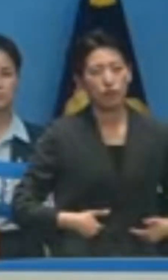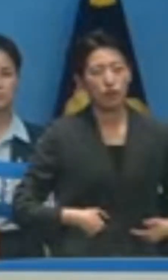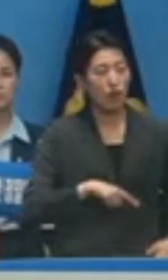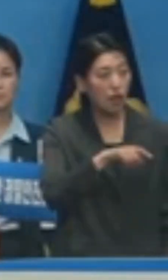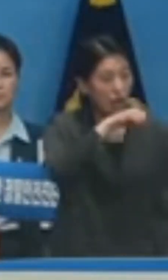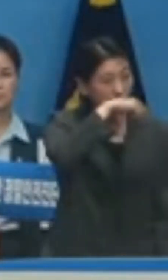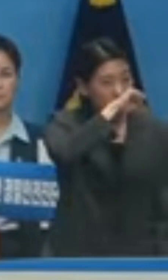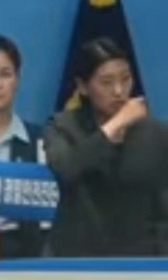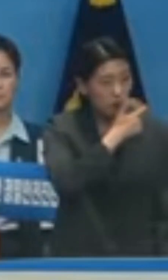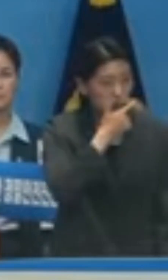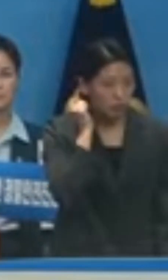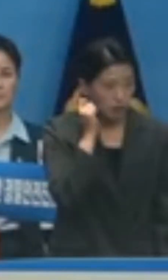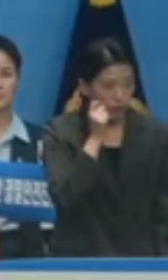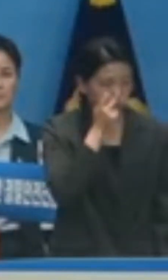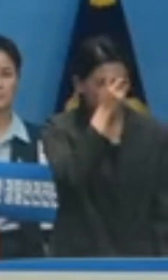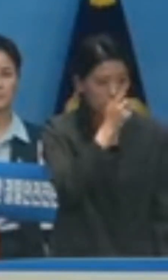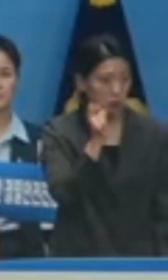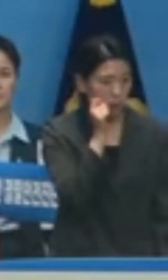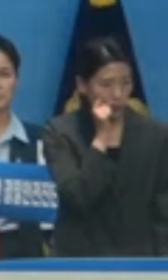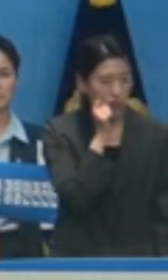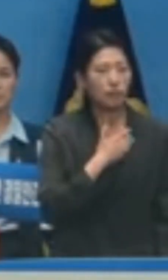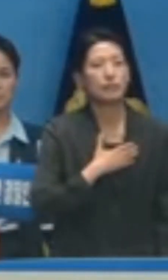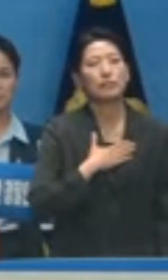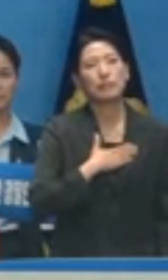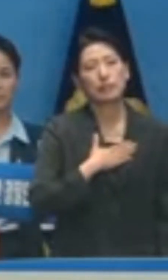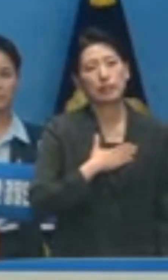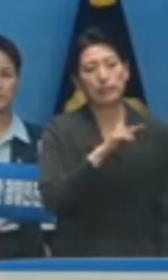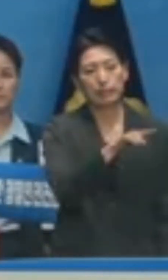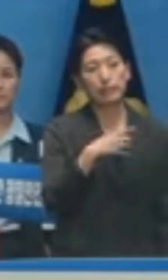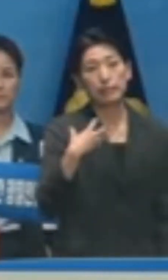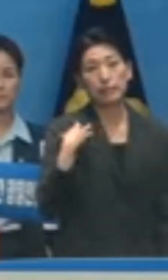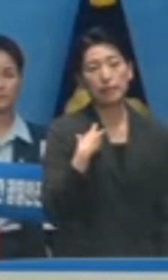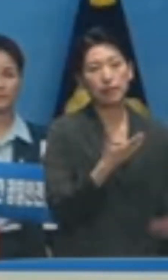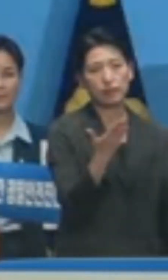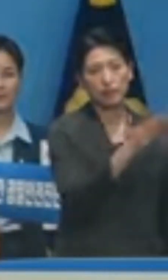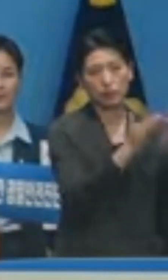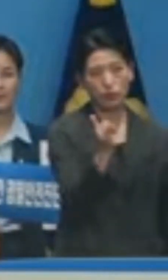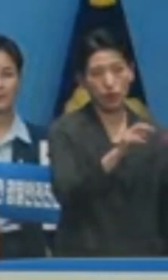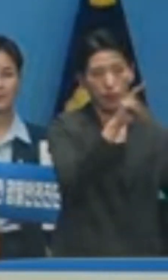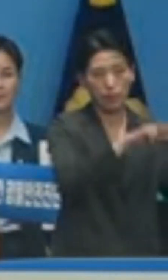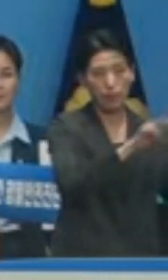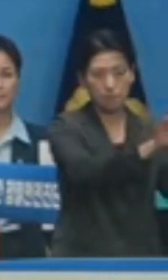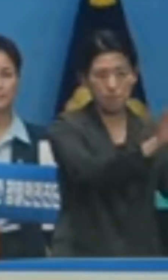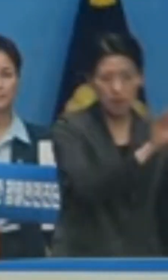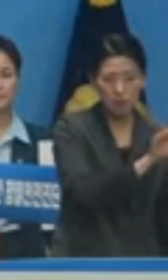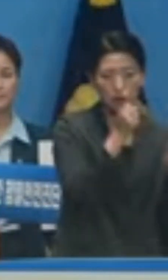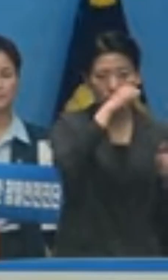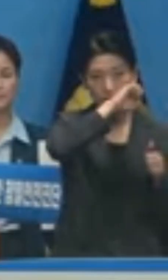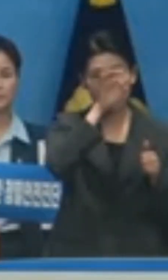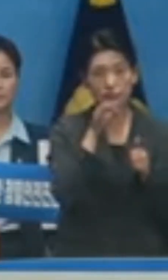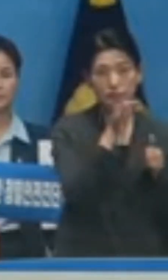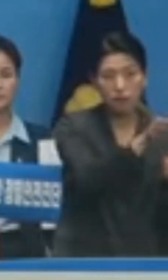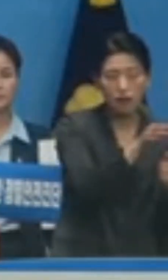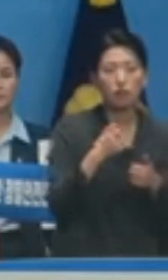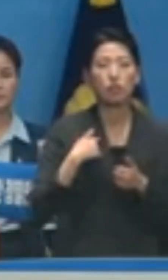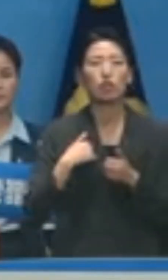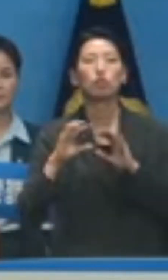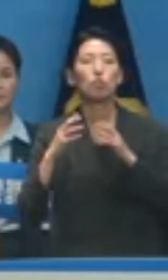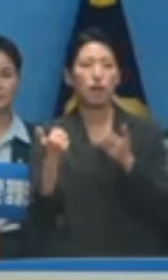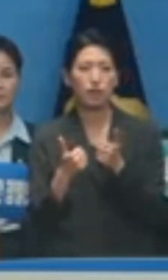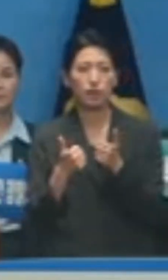하지 못하는 현실을 개선하기 위해서 전담 인력 충원과 예산 지원을 국회 차원에서 강력하게 추진하겠습니다.